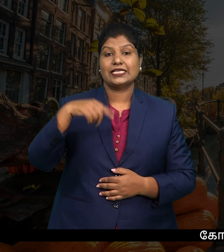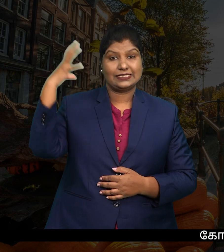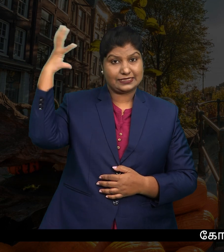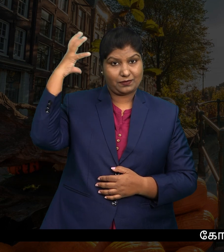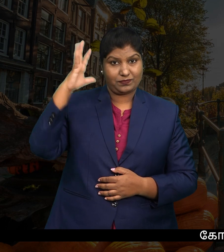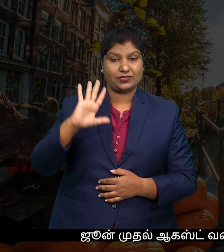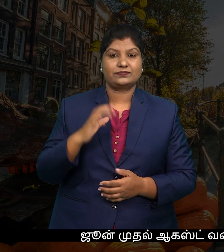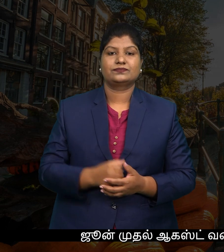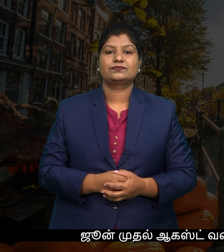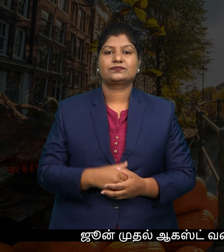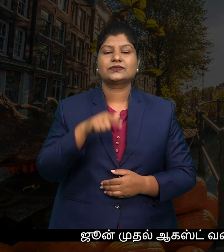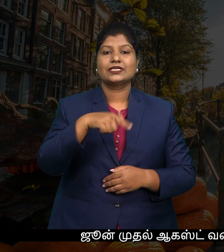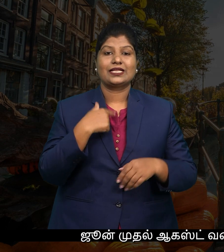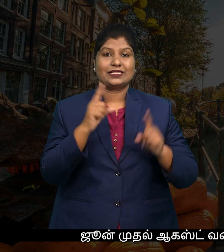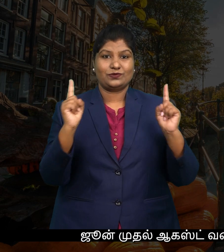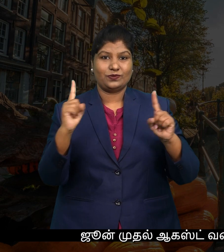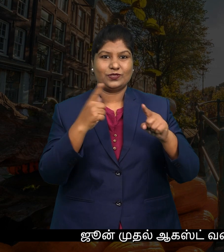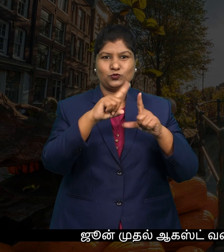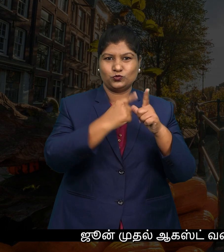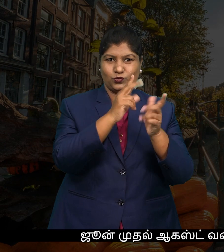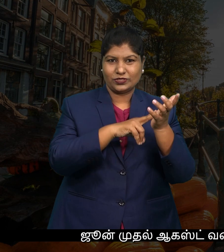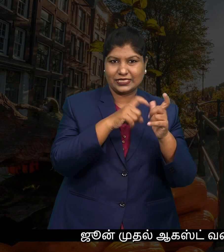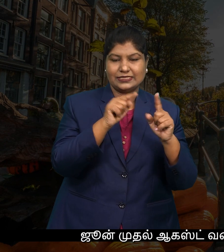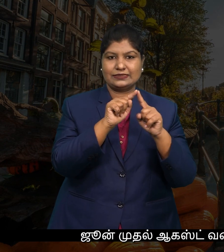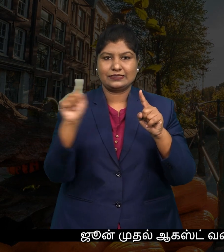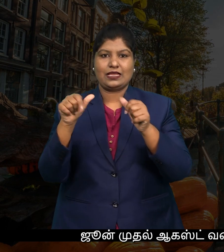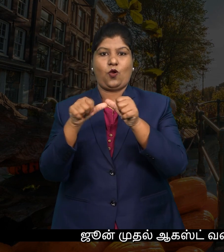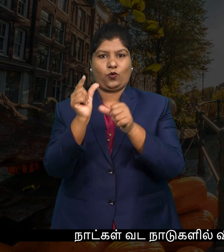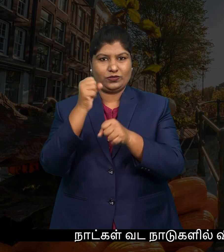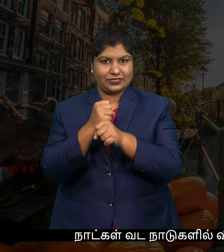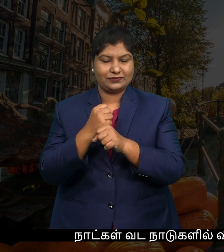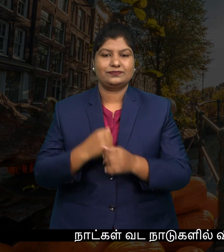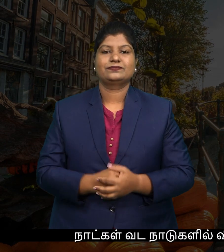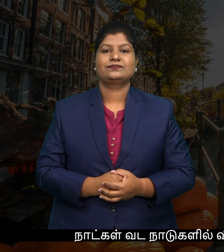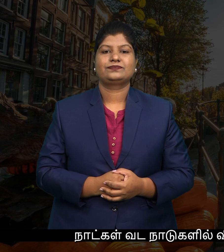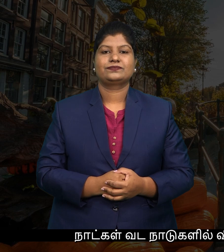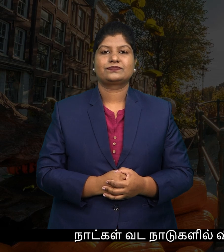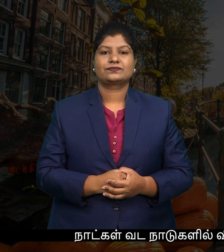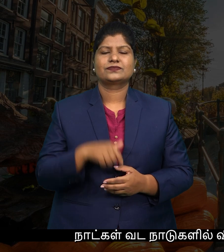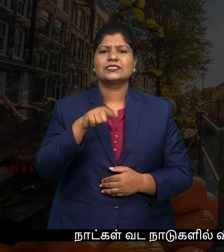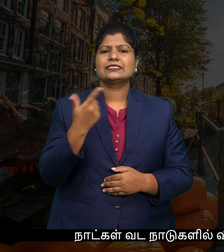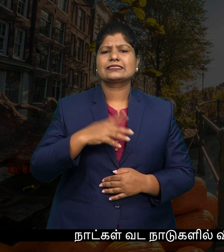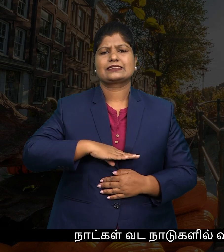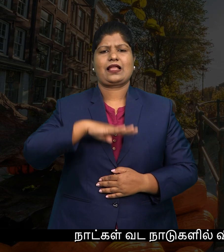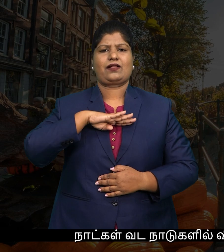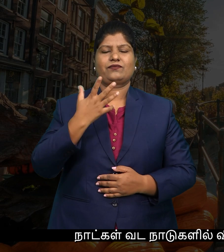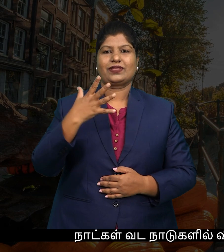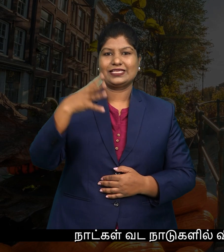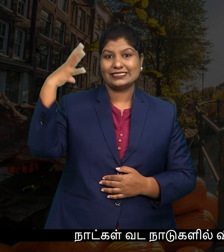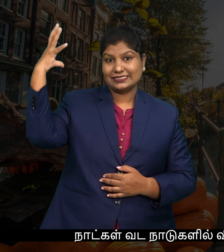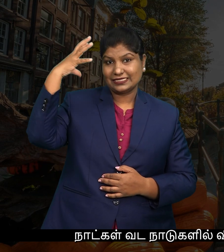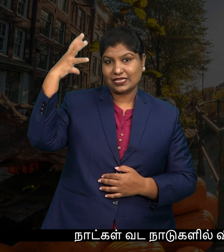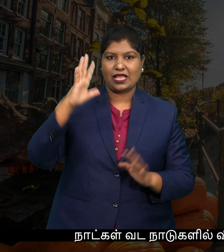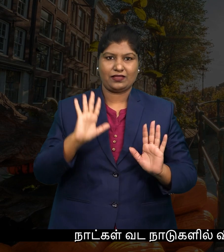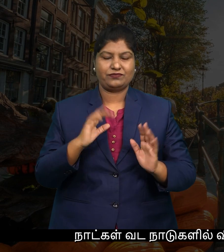கோடையில் ஜூன் முதல் ஆகஸ்ட் வரை சூரிய ஒளி மற்றும் நீண்ட நாட்கள் வட நாடுகளில் விவசாயத்திற்கு பயனளிக்கும்.